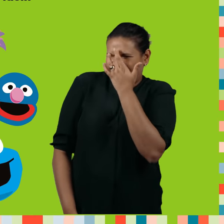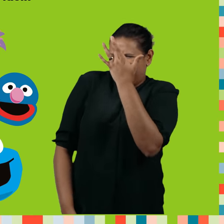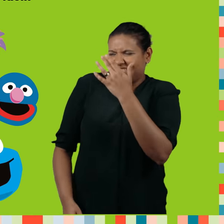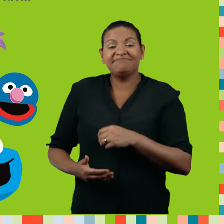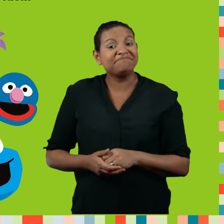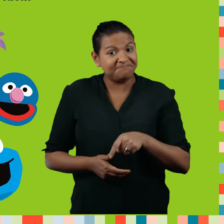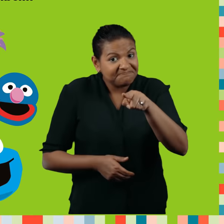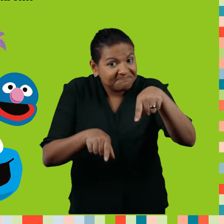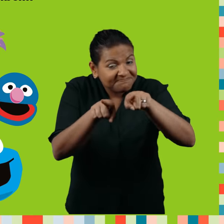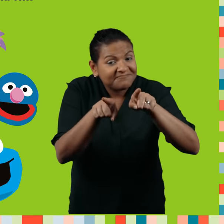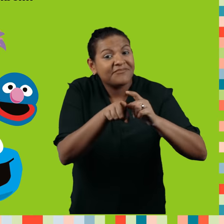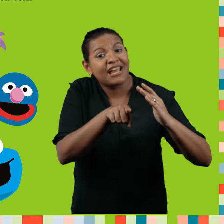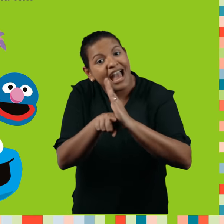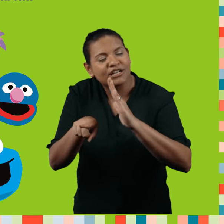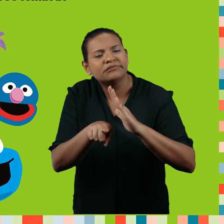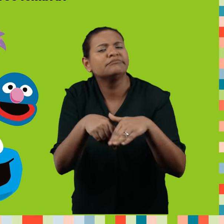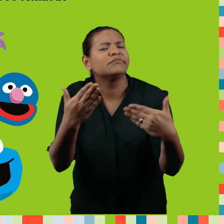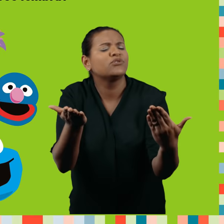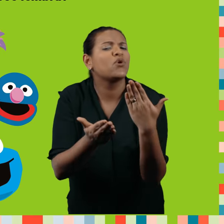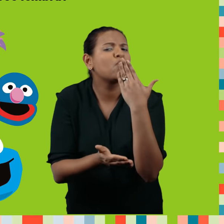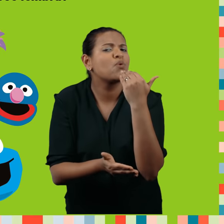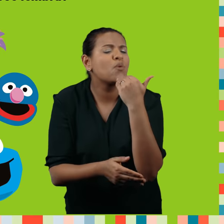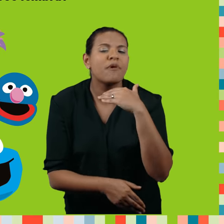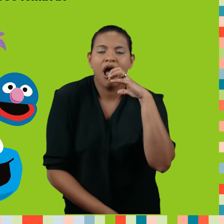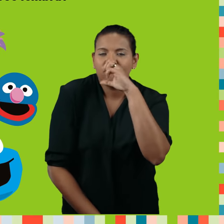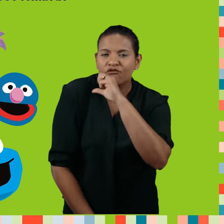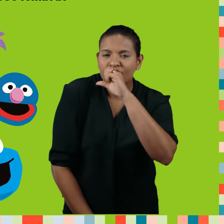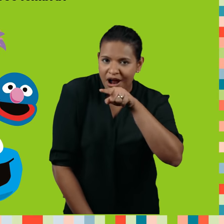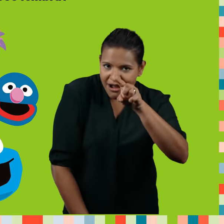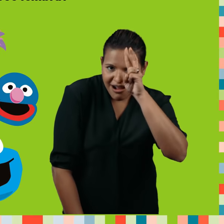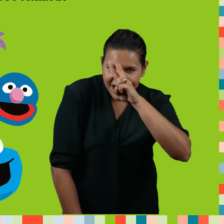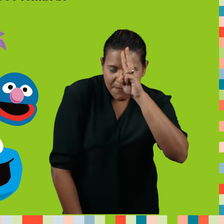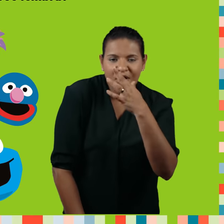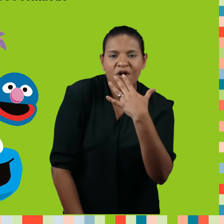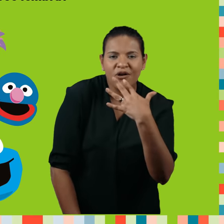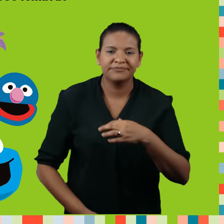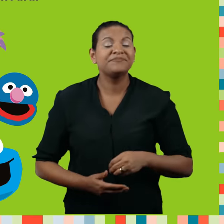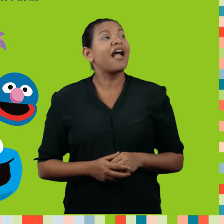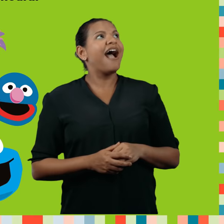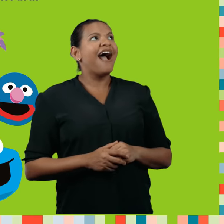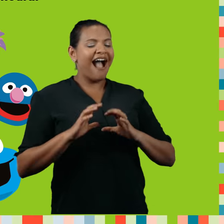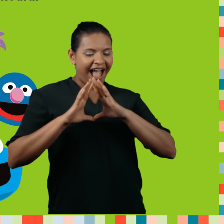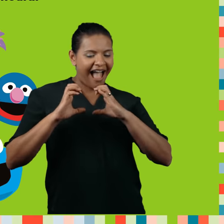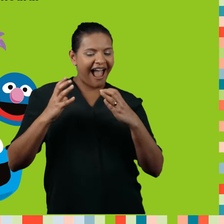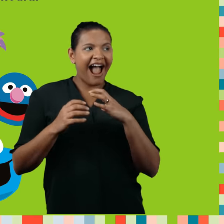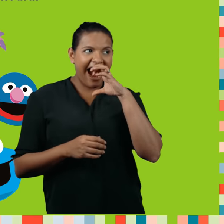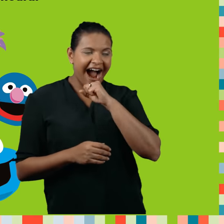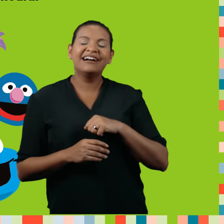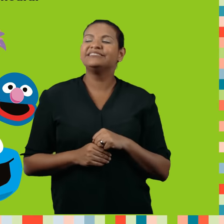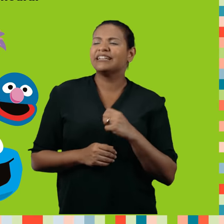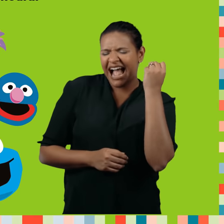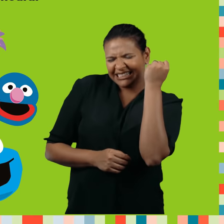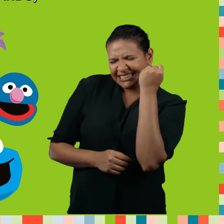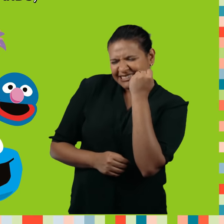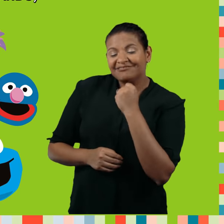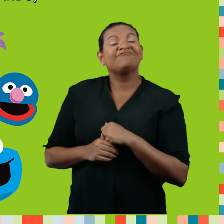foi fácil! Ajude também! De quais outras comidas de cor laranja você lembra? Abóbora!